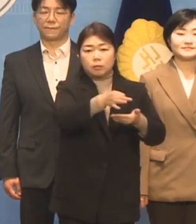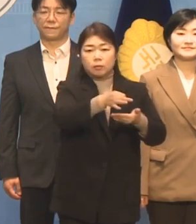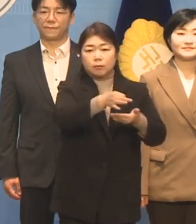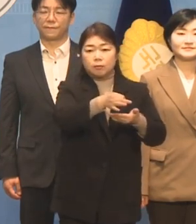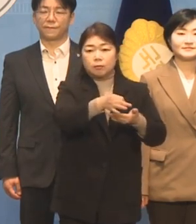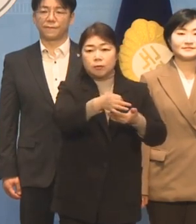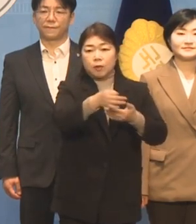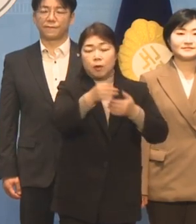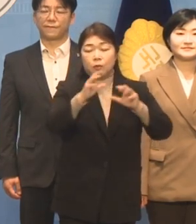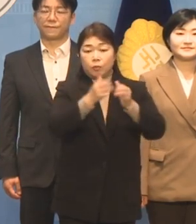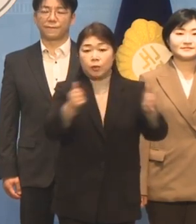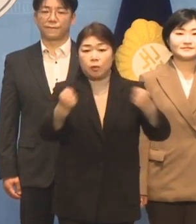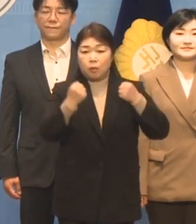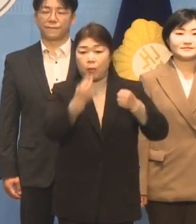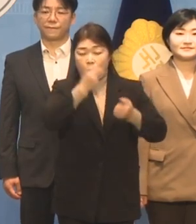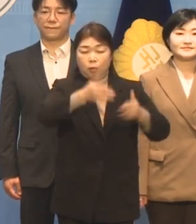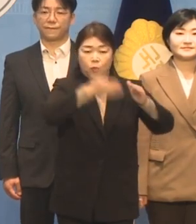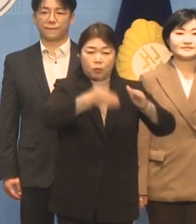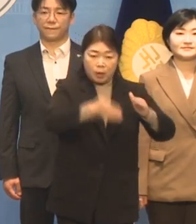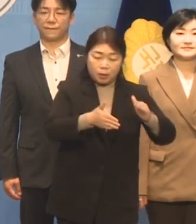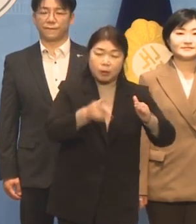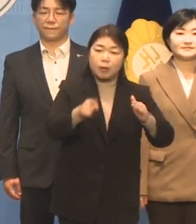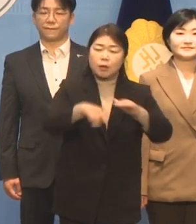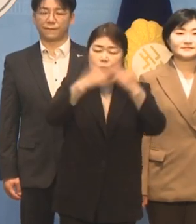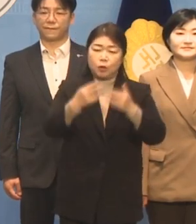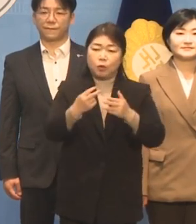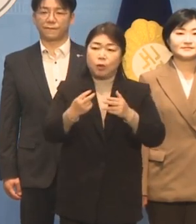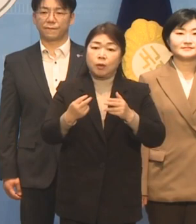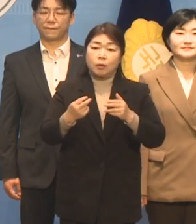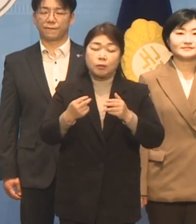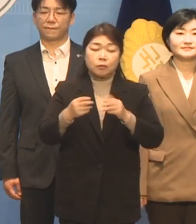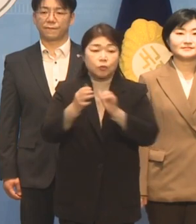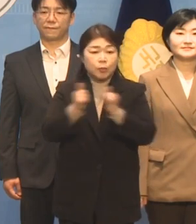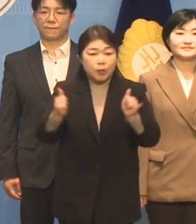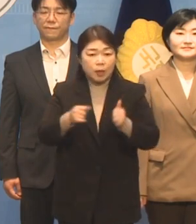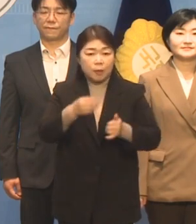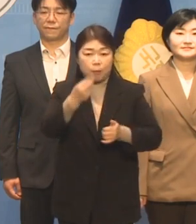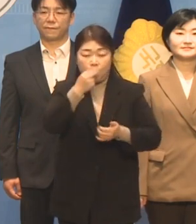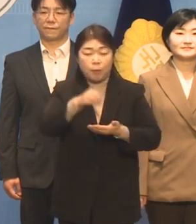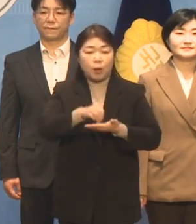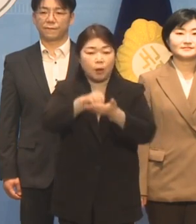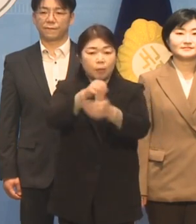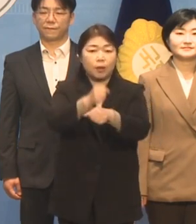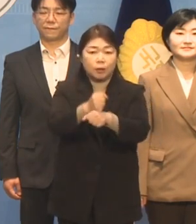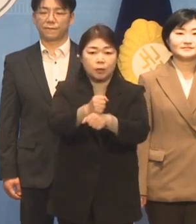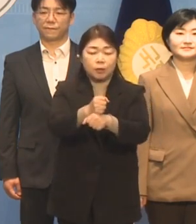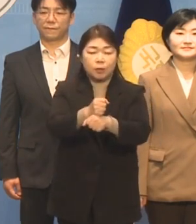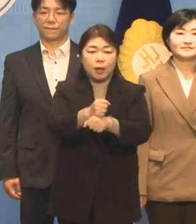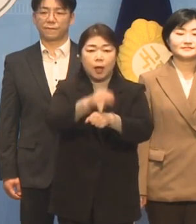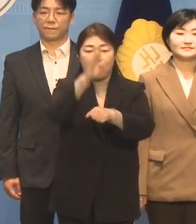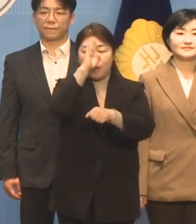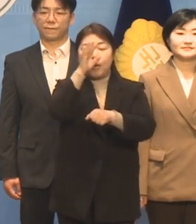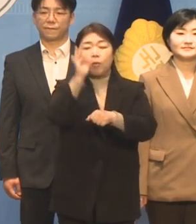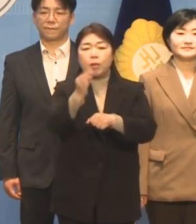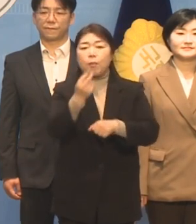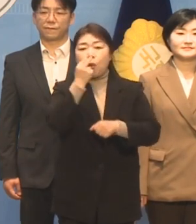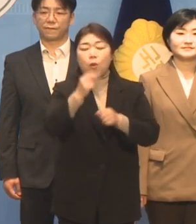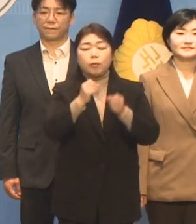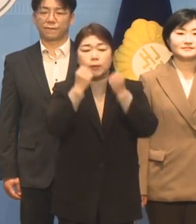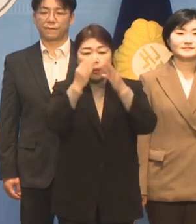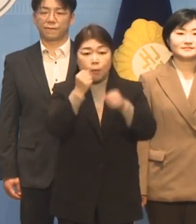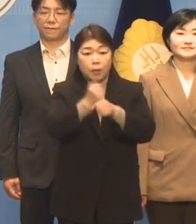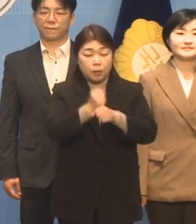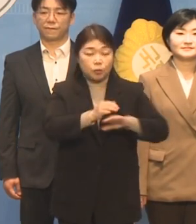국민건강보험공단에 건강보험과 별도로 전 국민이 가입하는 간병비 보험을 신설하고 간병비